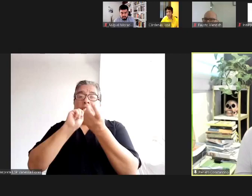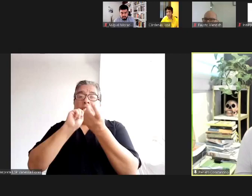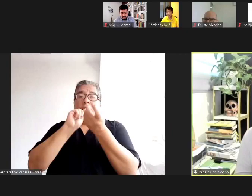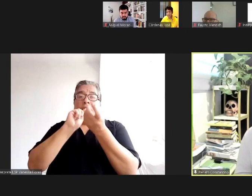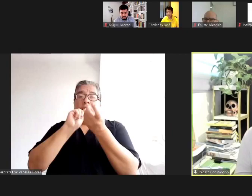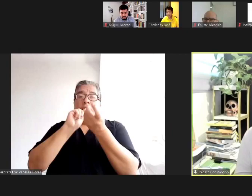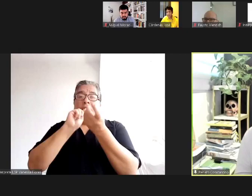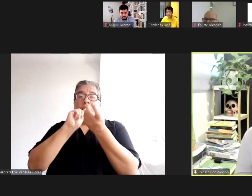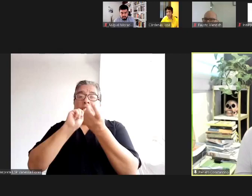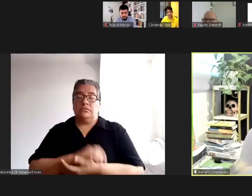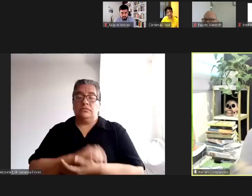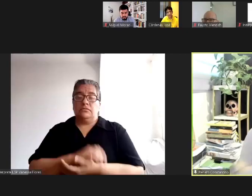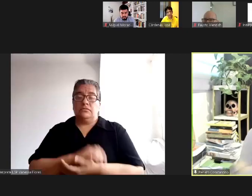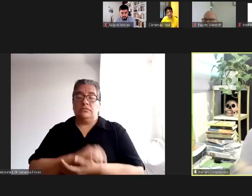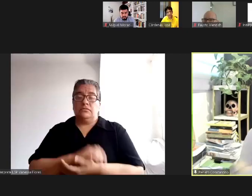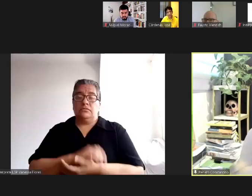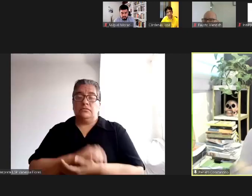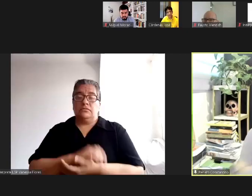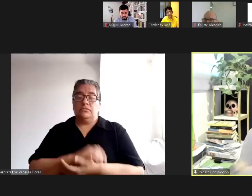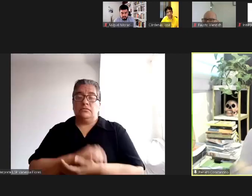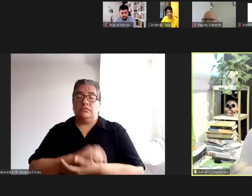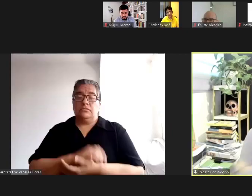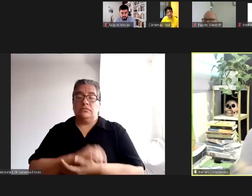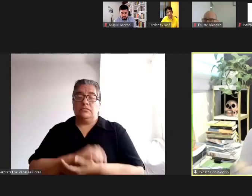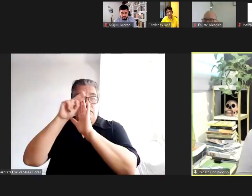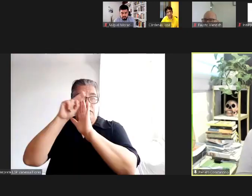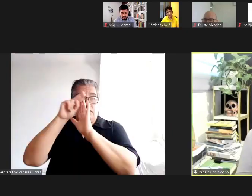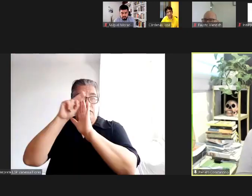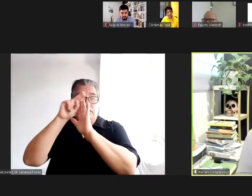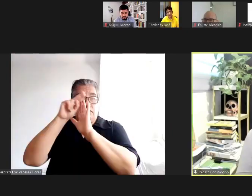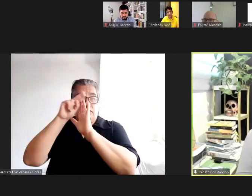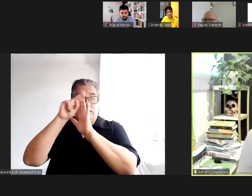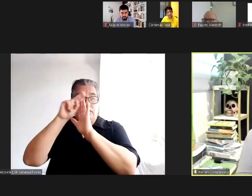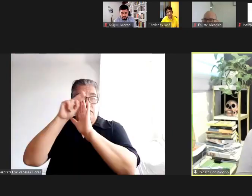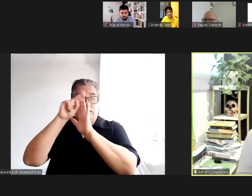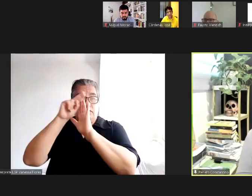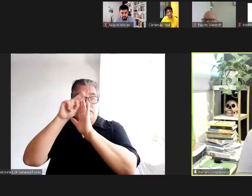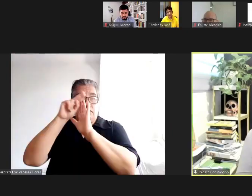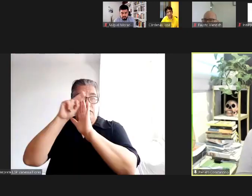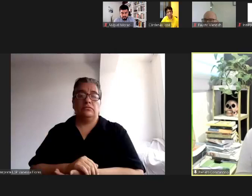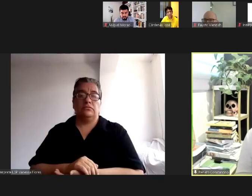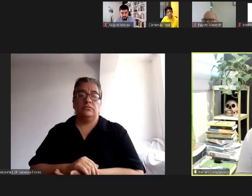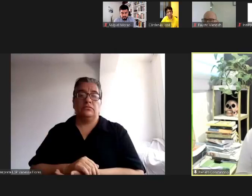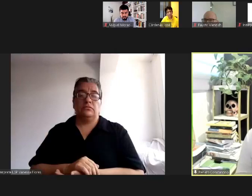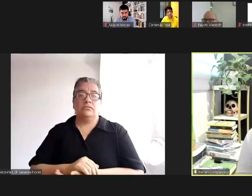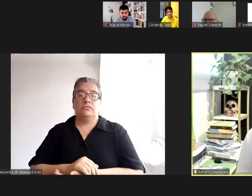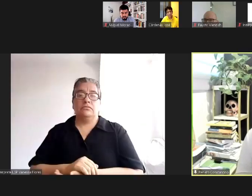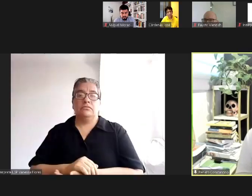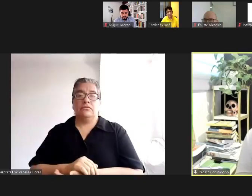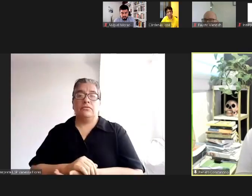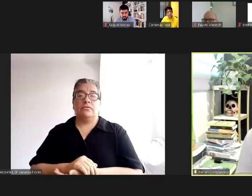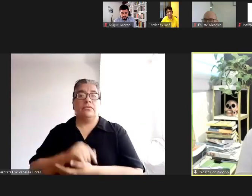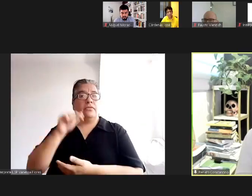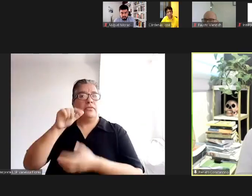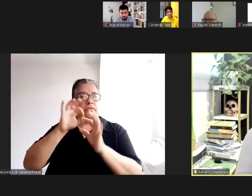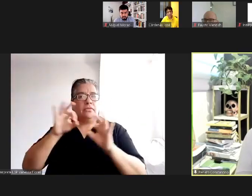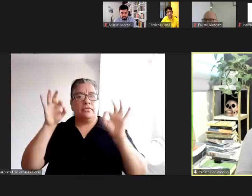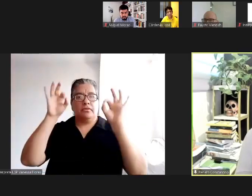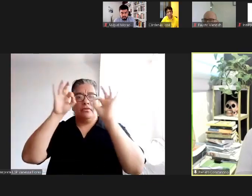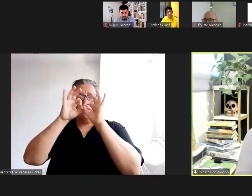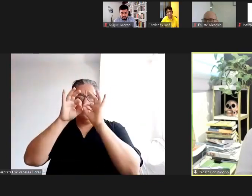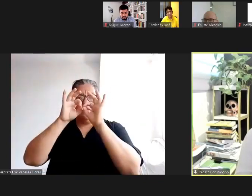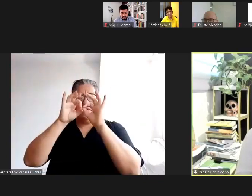modificar o adaptar el marco normativo, el marco regulatorio, y creo que allí es clave tanto la Convención